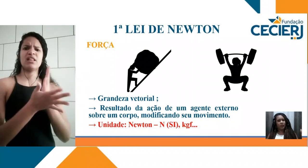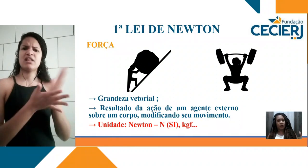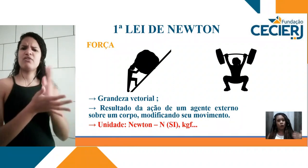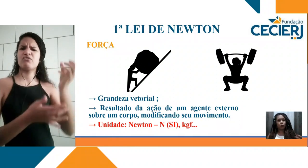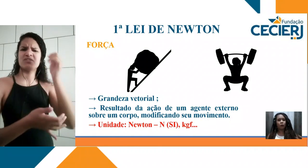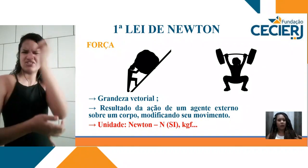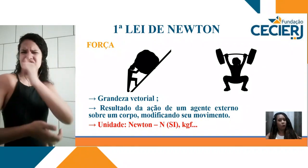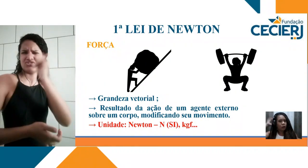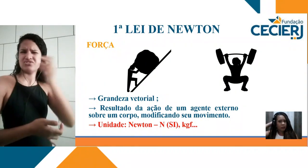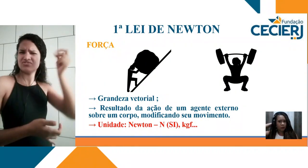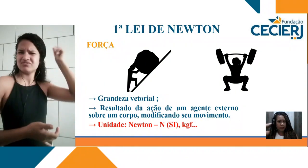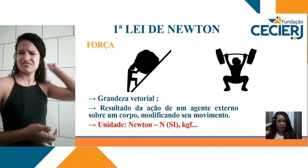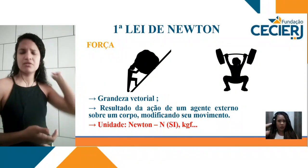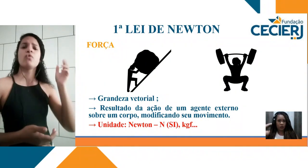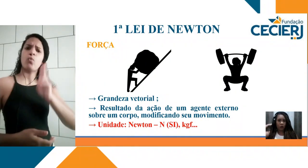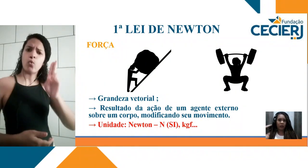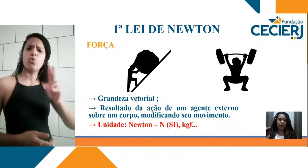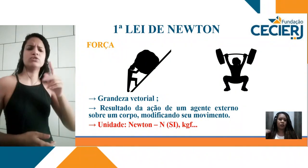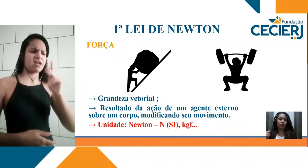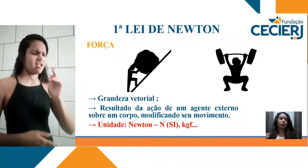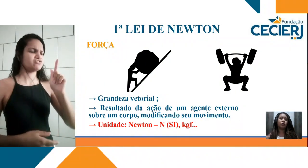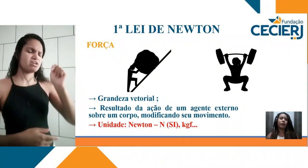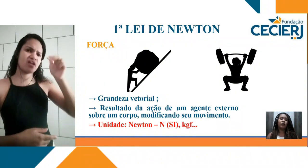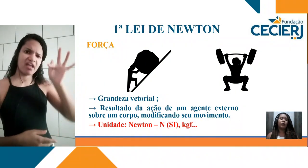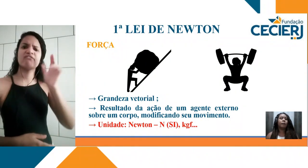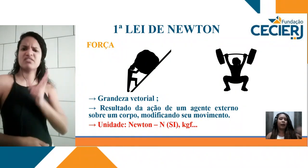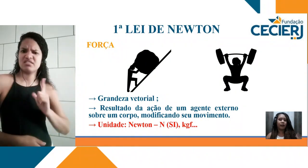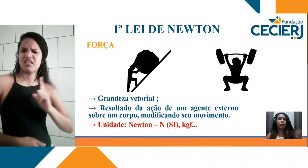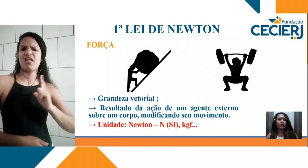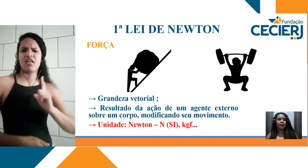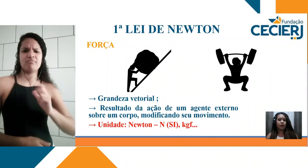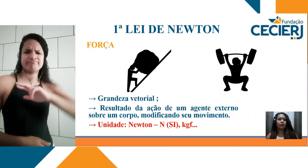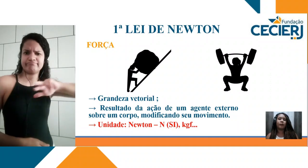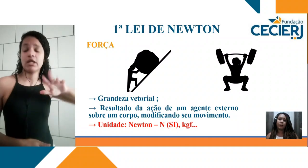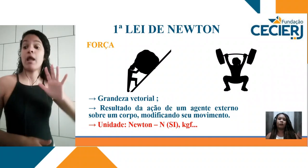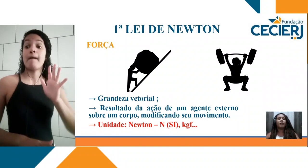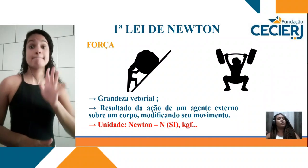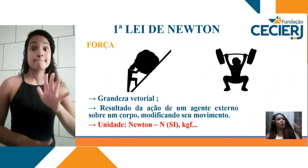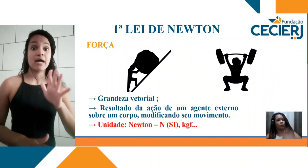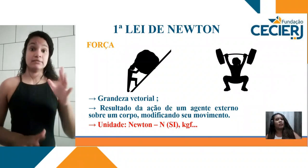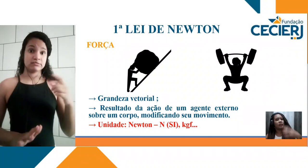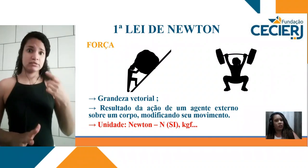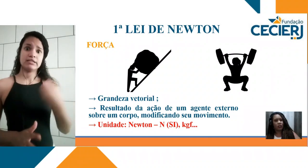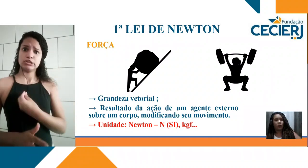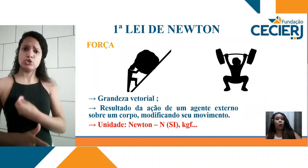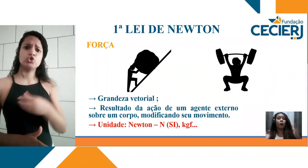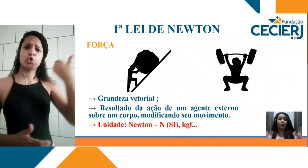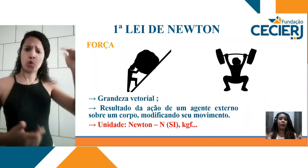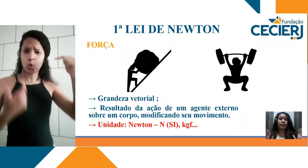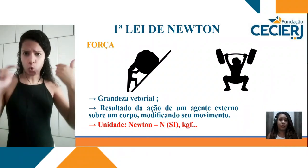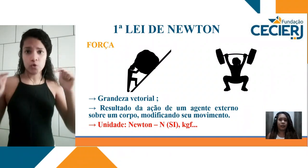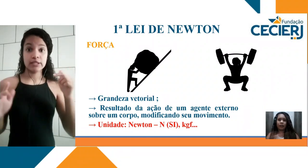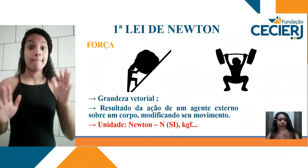de física costumam usar muito essa unidade, a gente encontra bastante. Mas o SI, sempre lembrando, existem outras? Existem. Qual